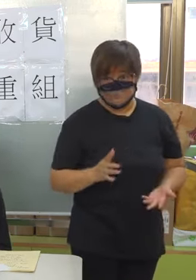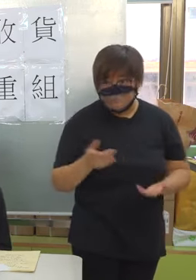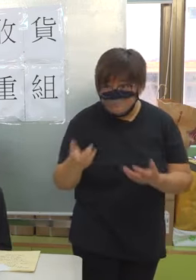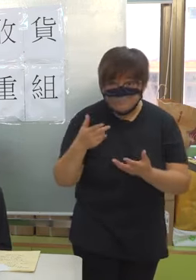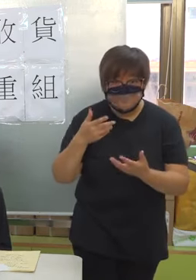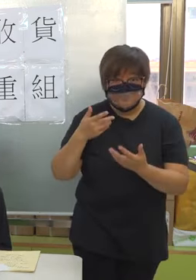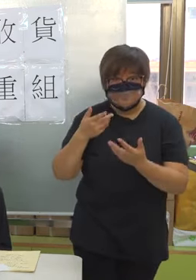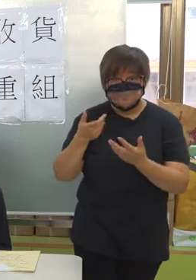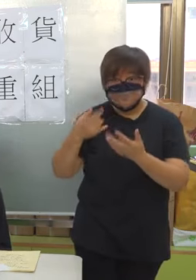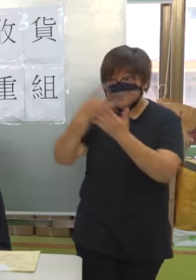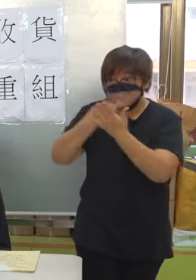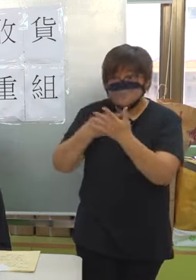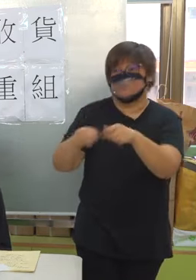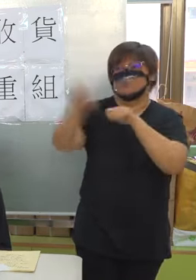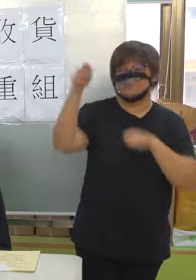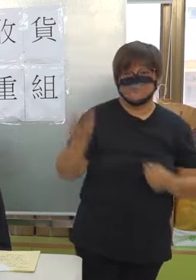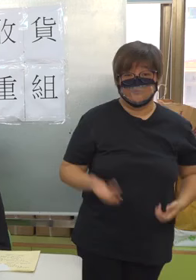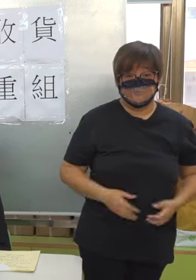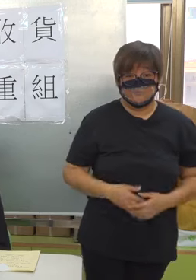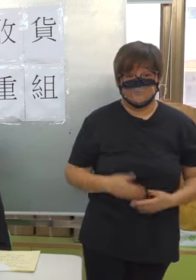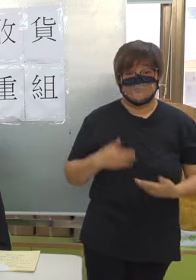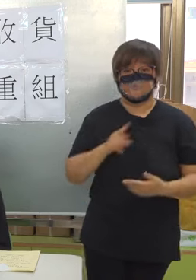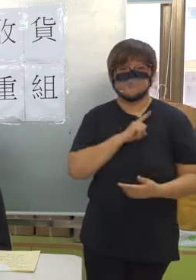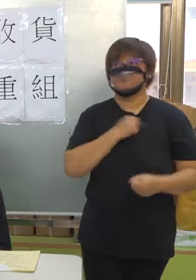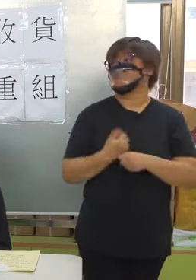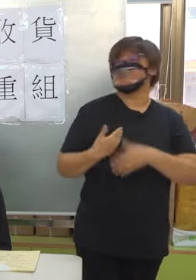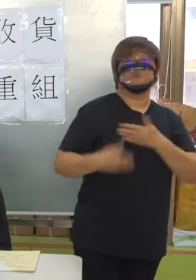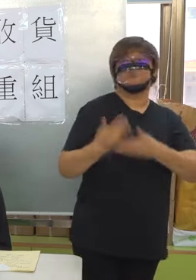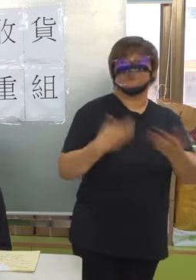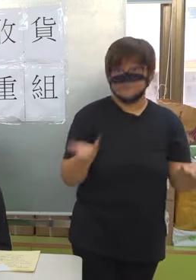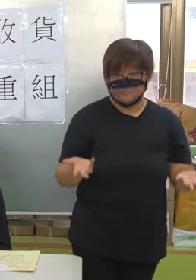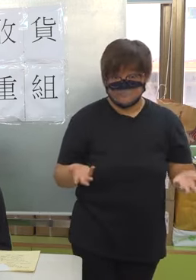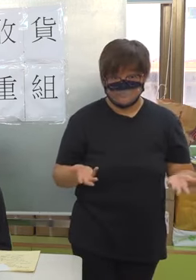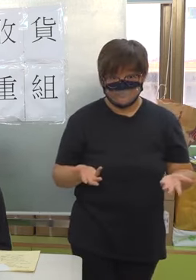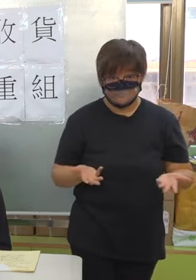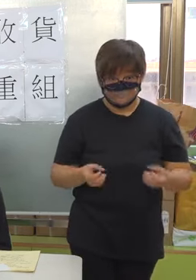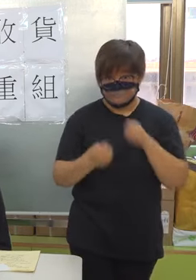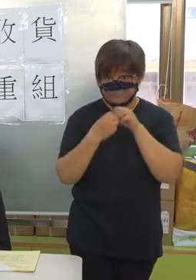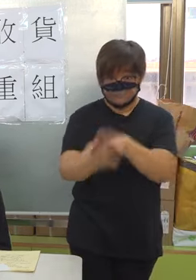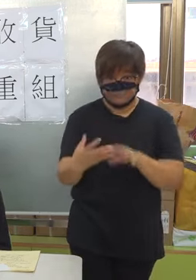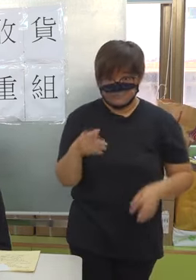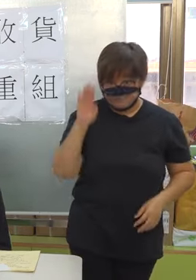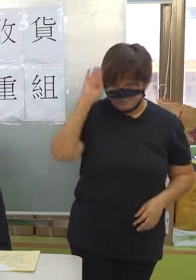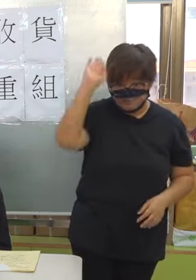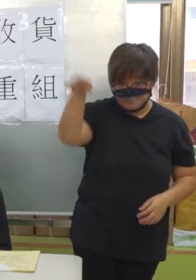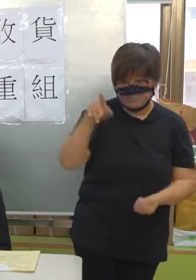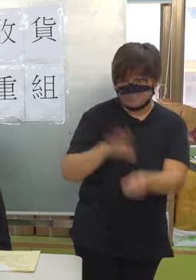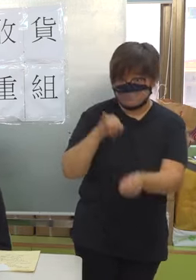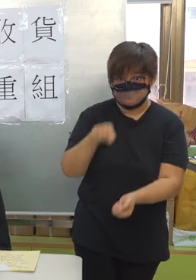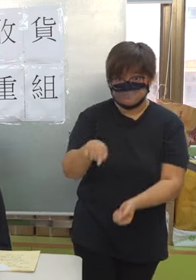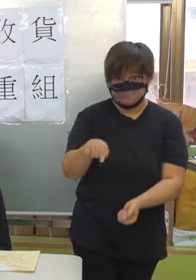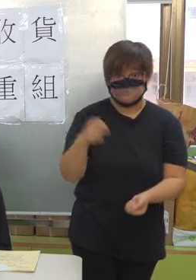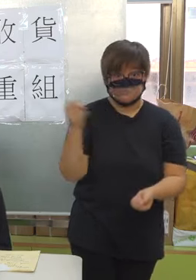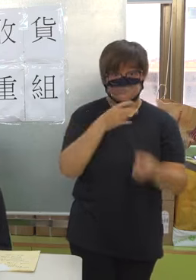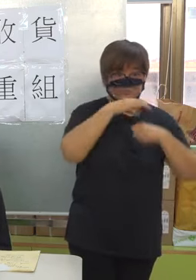策？你此例一開，日後嘅後患必然無窮。而呢個國歌法都好快會喺大會度進行呢個議讀。咁我